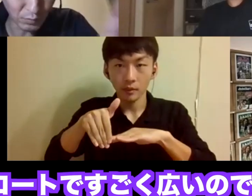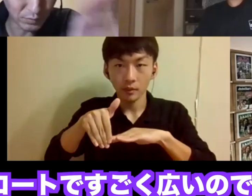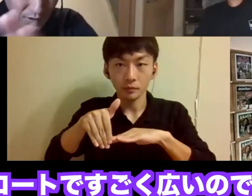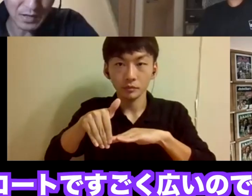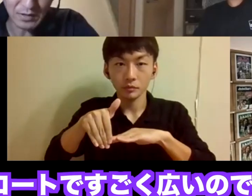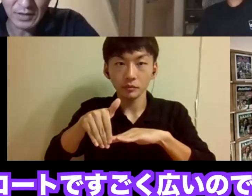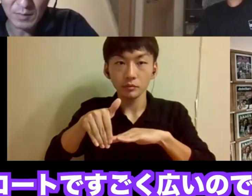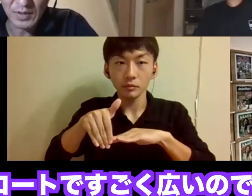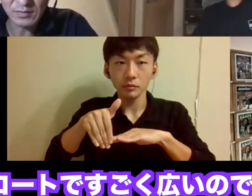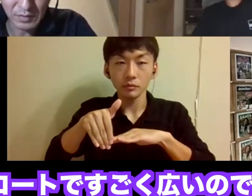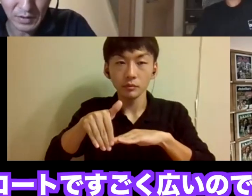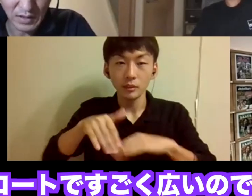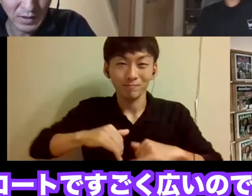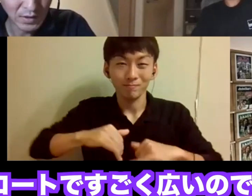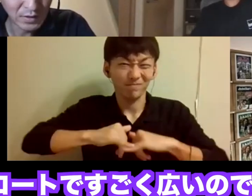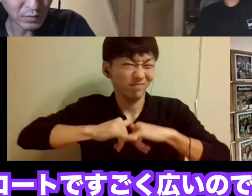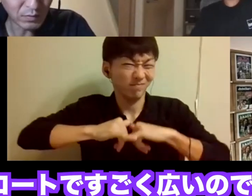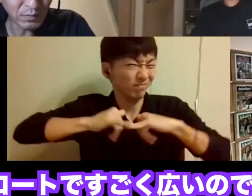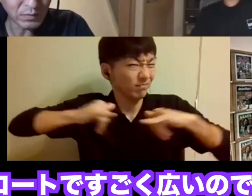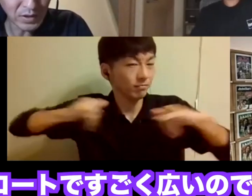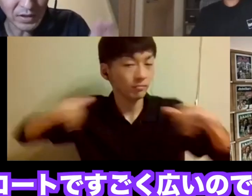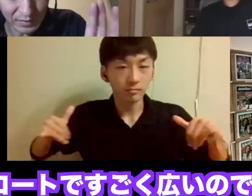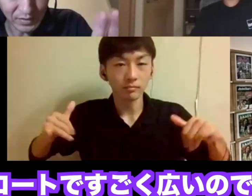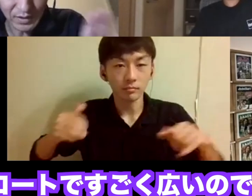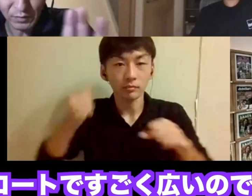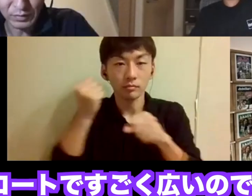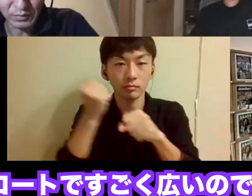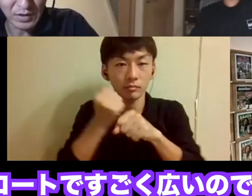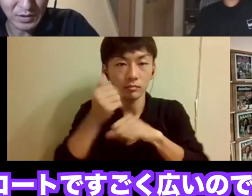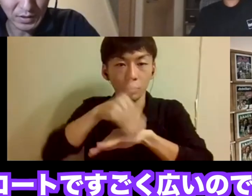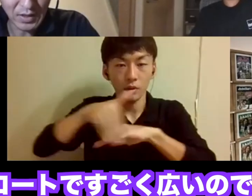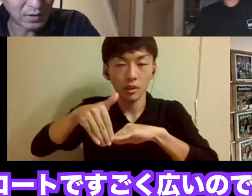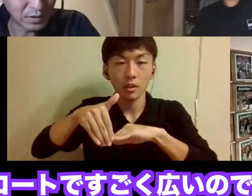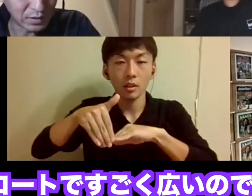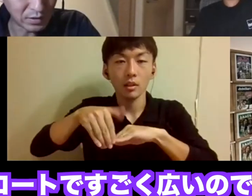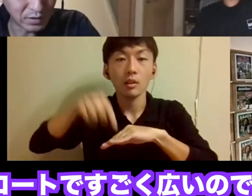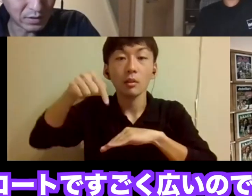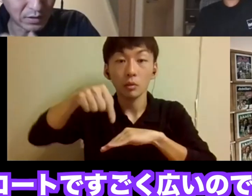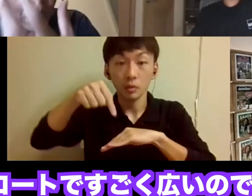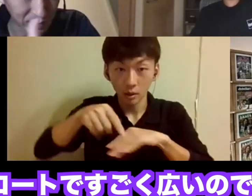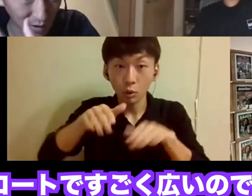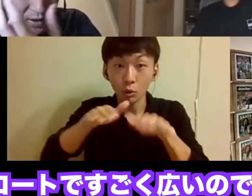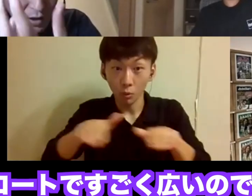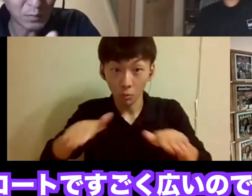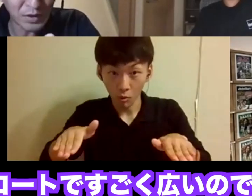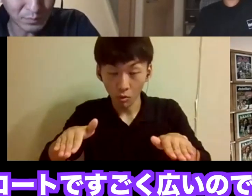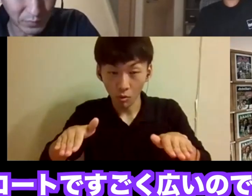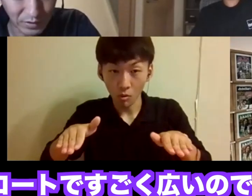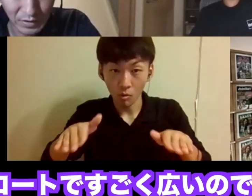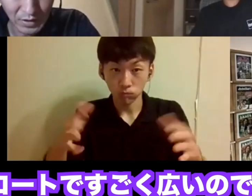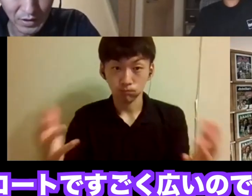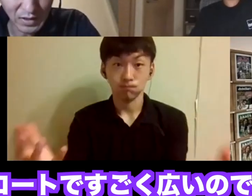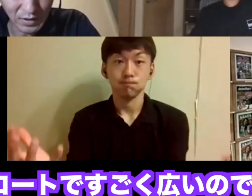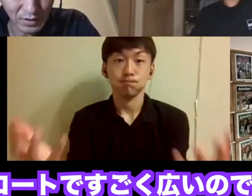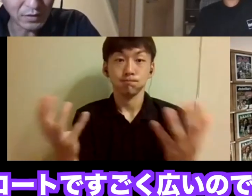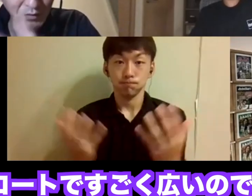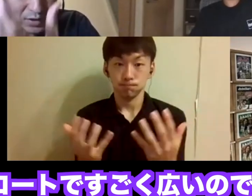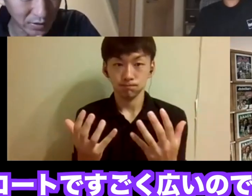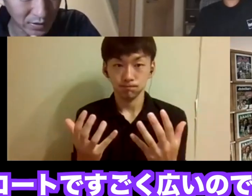ができますのでそこにたくさんの子供たちがいわゆるサッカーを学び何だろうな人間を